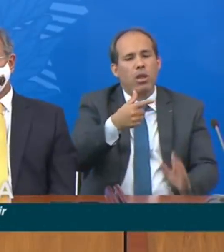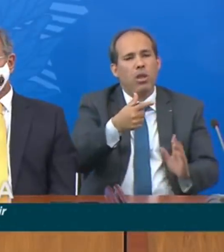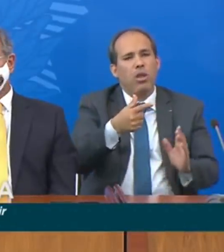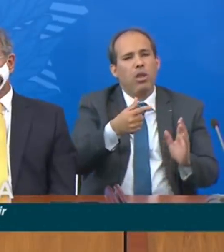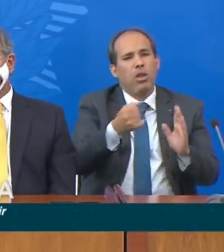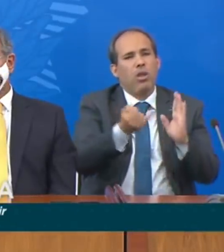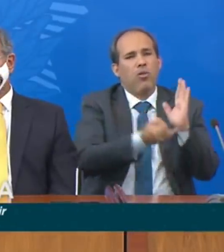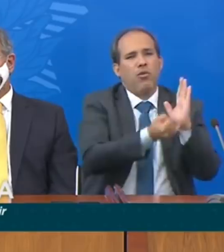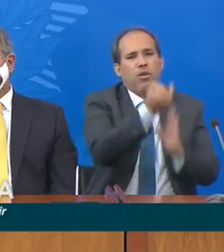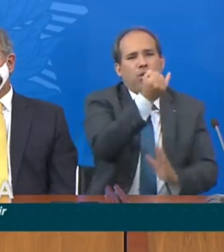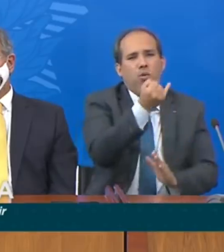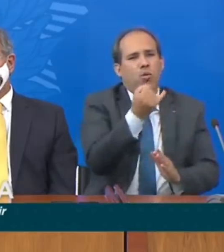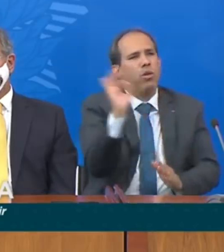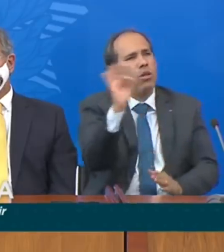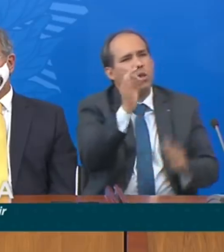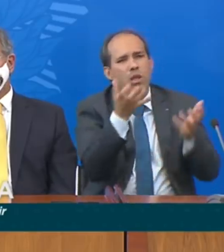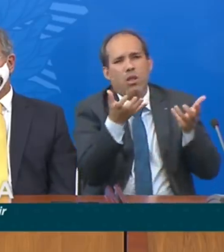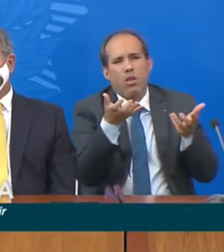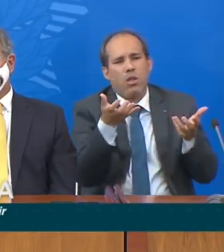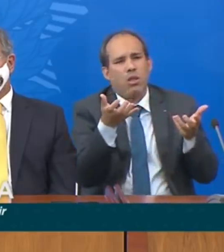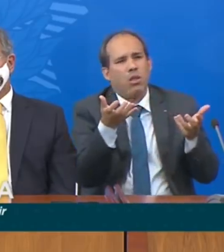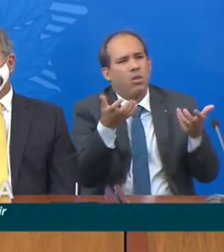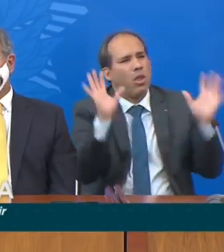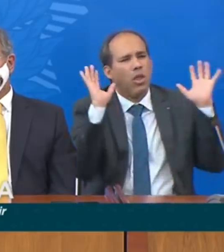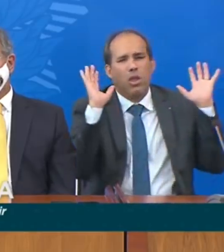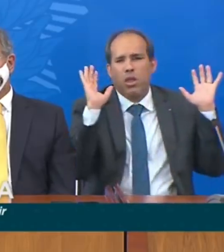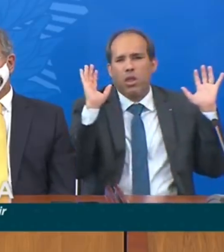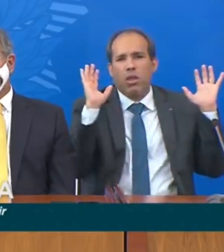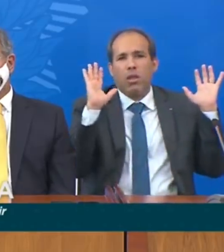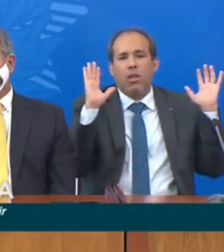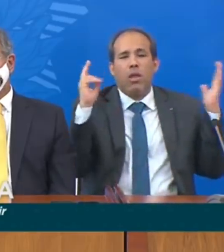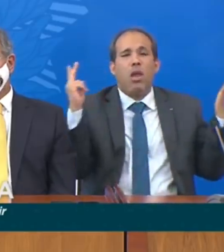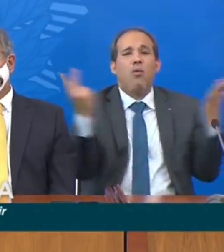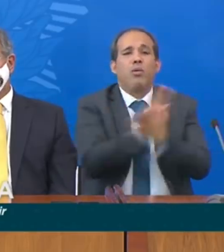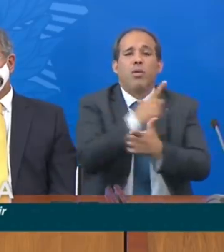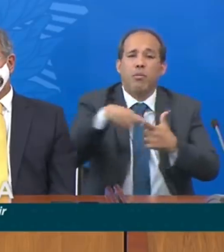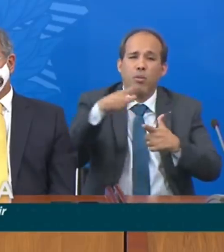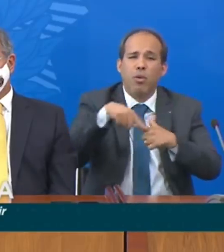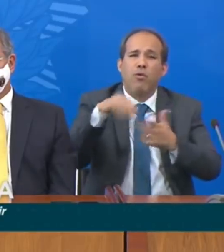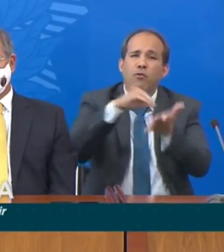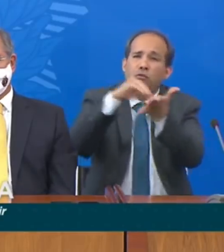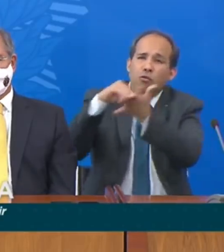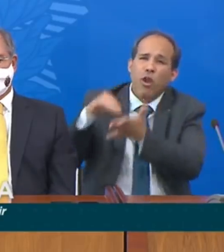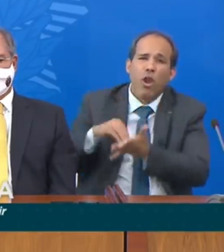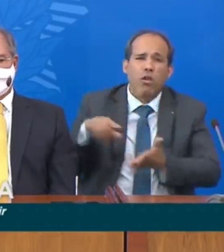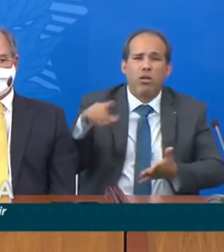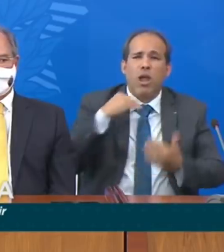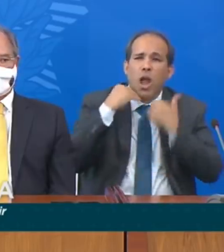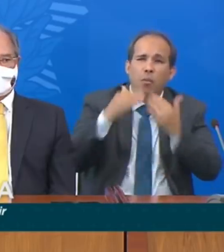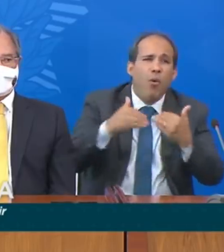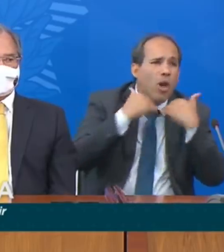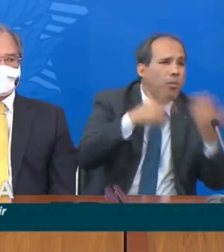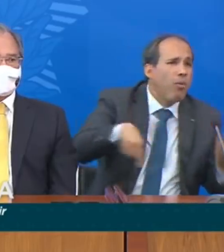quer, mas leva ao desabastecimento. Nesse primeiro momento,